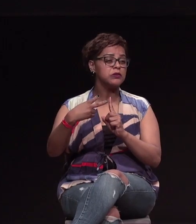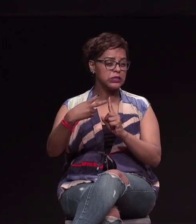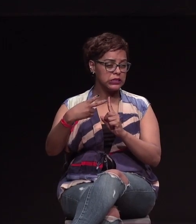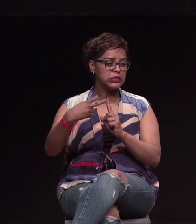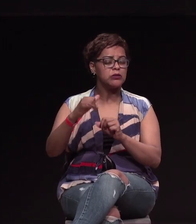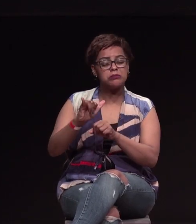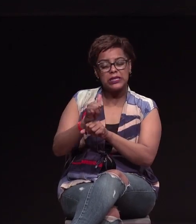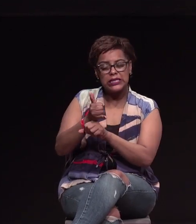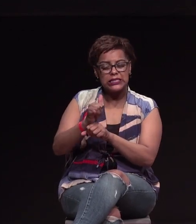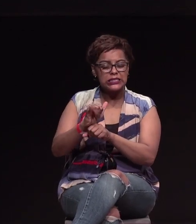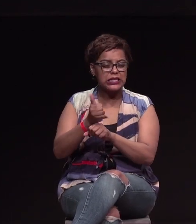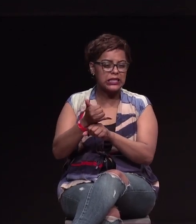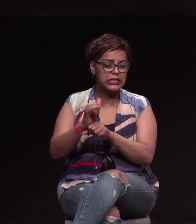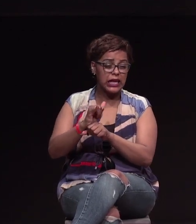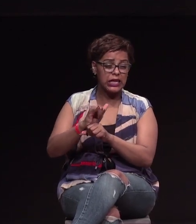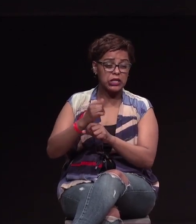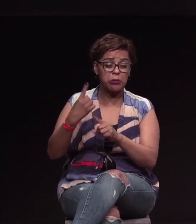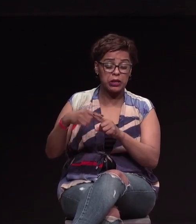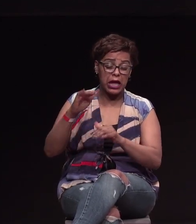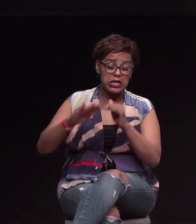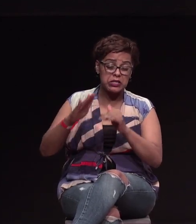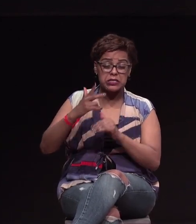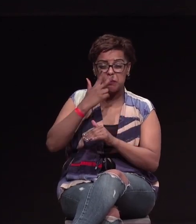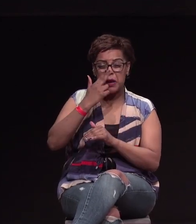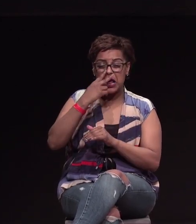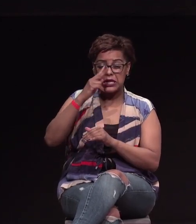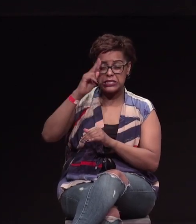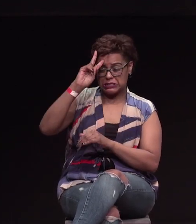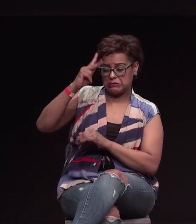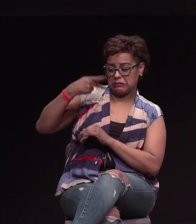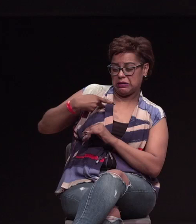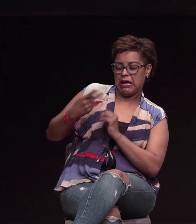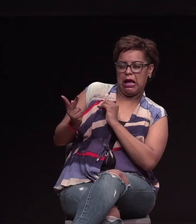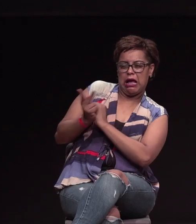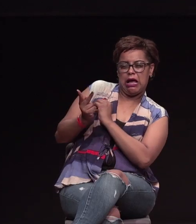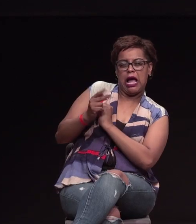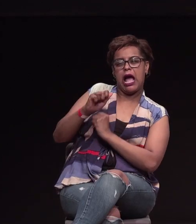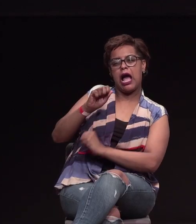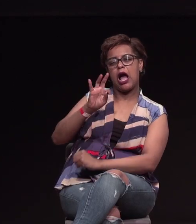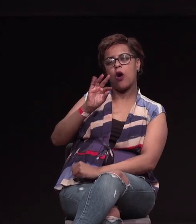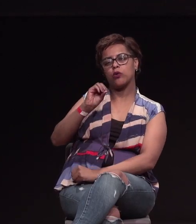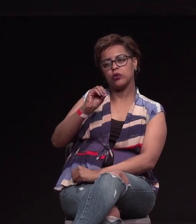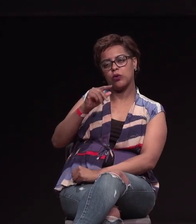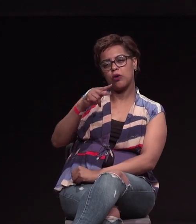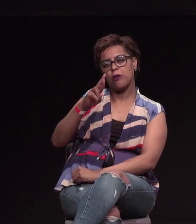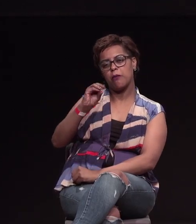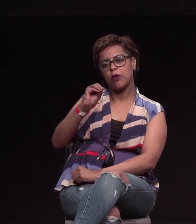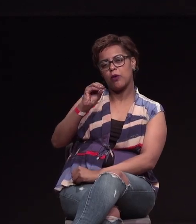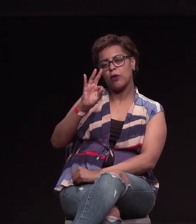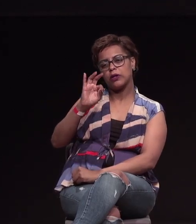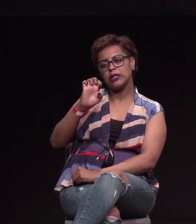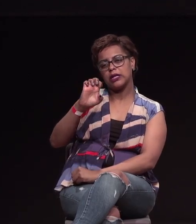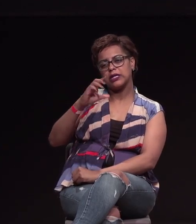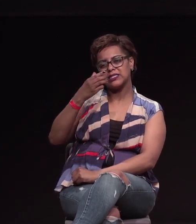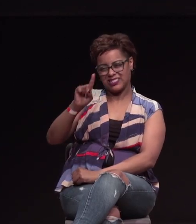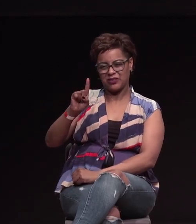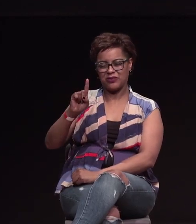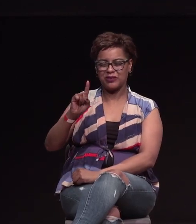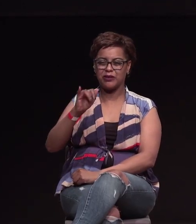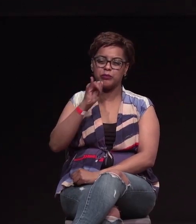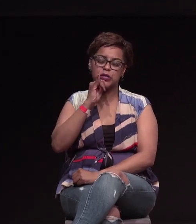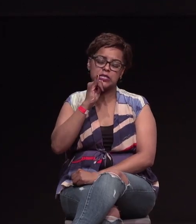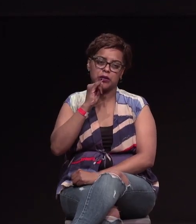de autoproteção, digamos assim. Vou dar um exemplo. Você tem